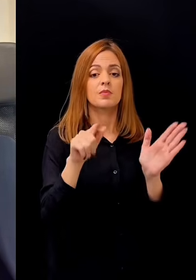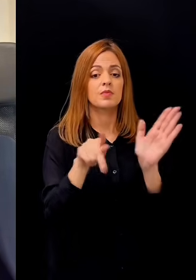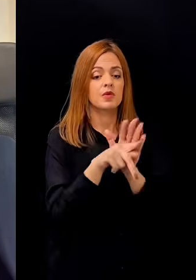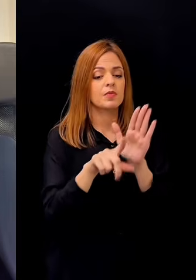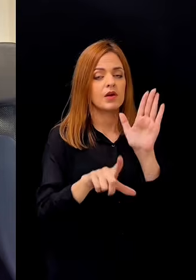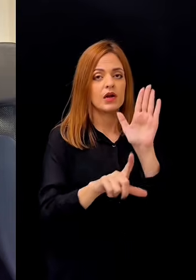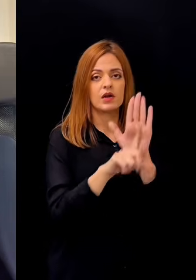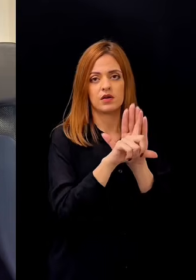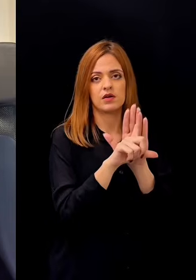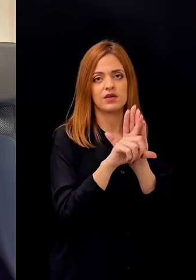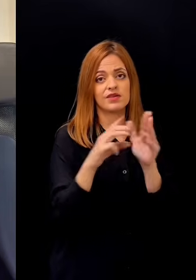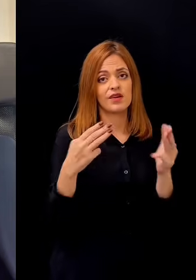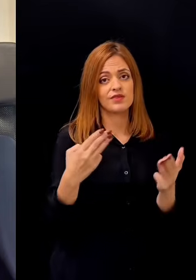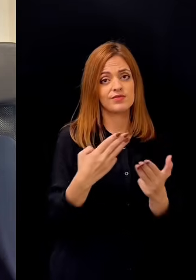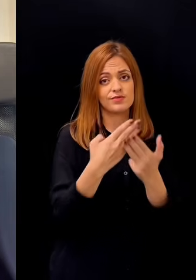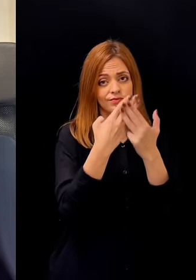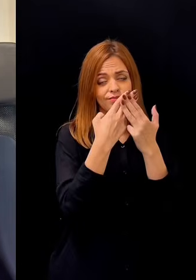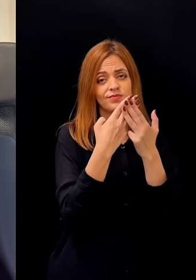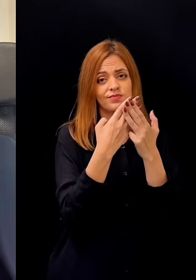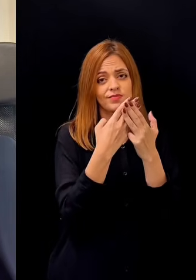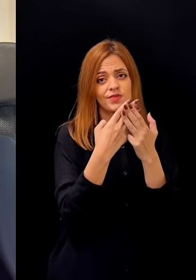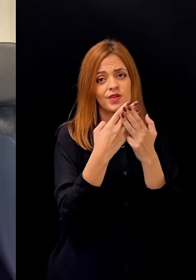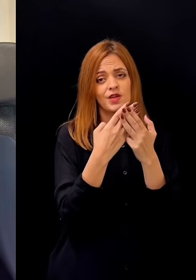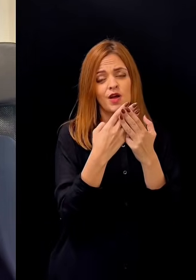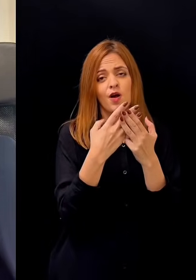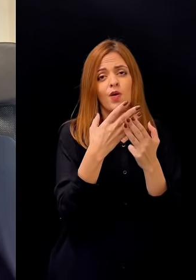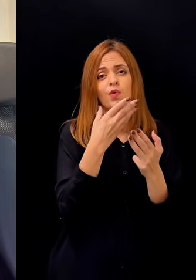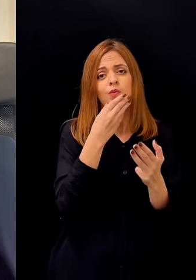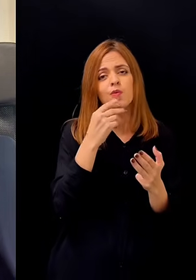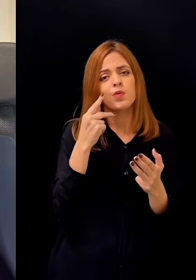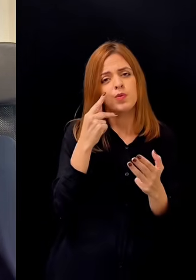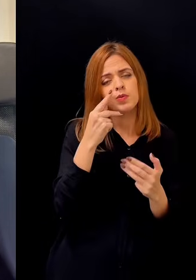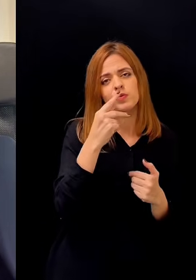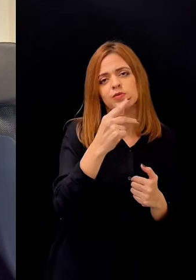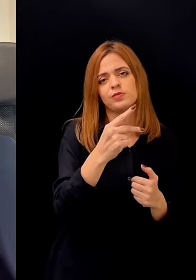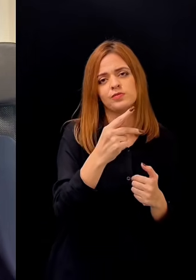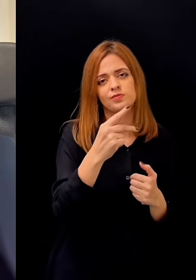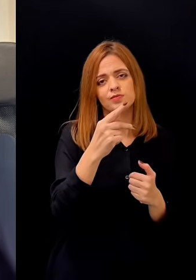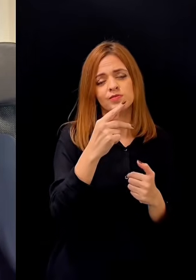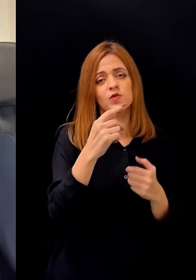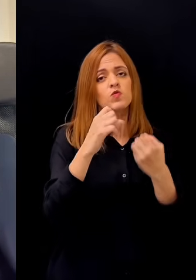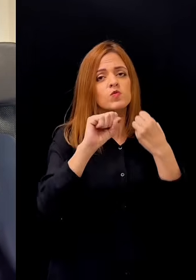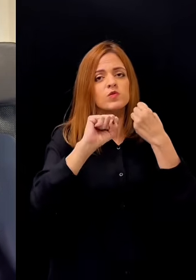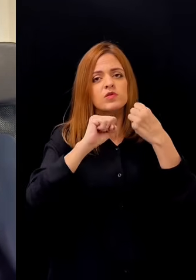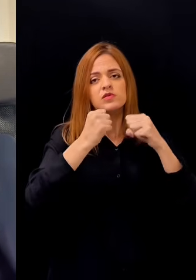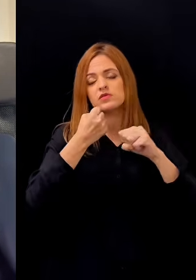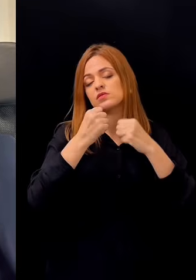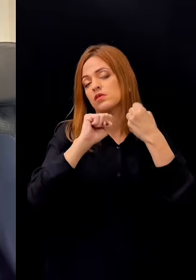no judaísmo, os profetas, os salmos.